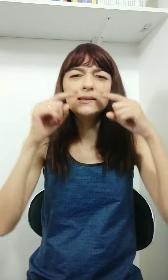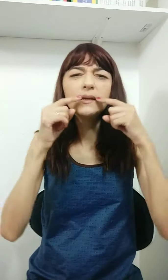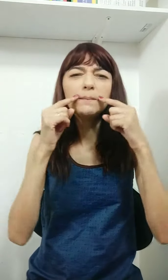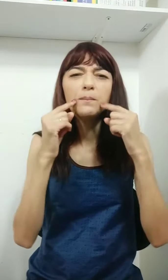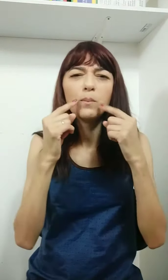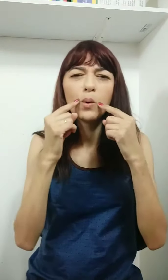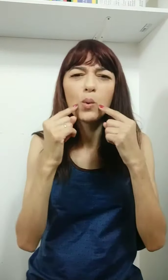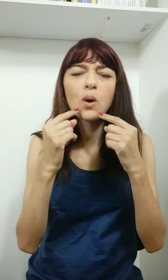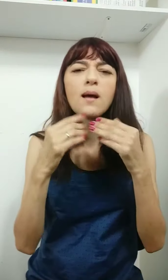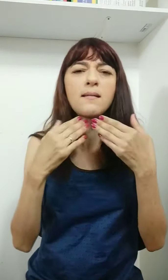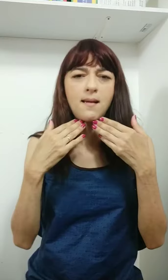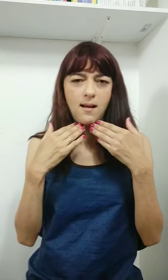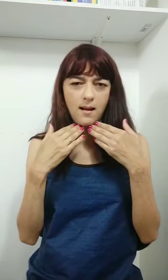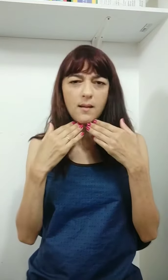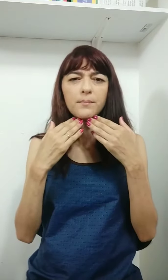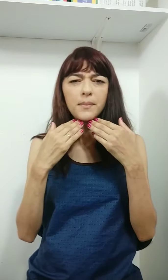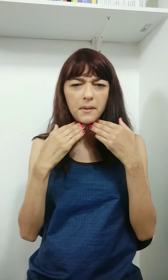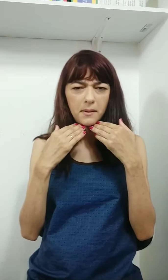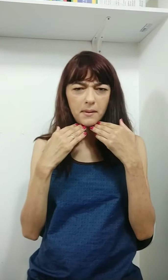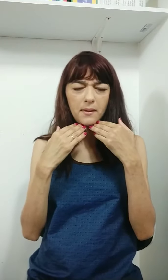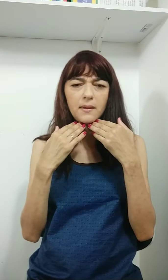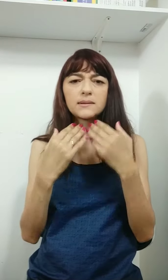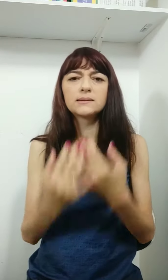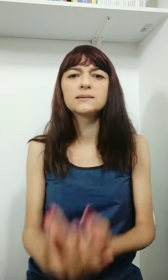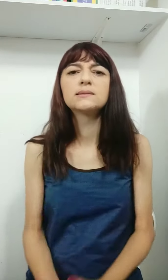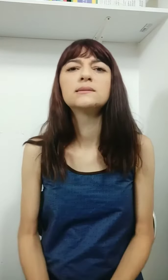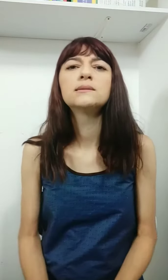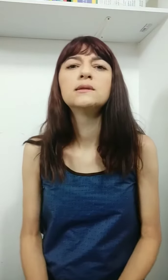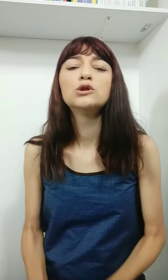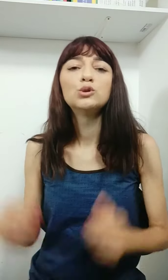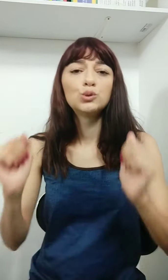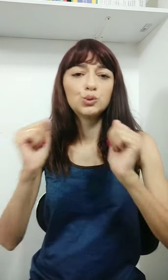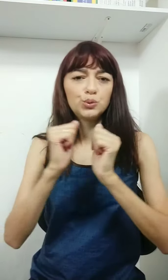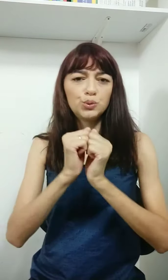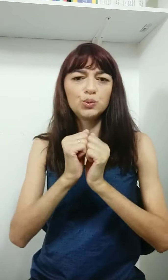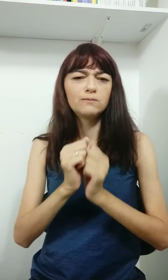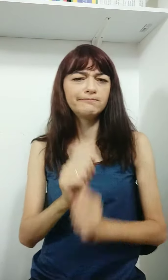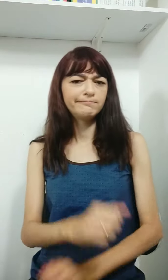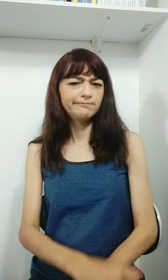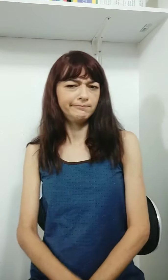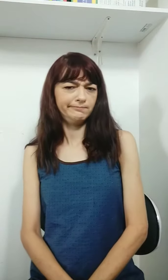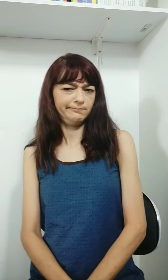tá bom, gente? Na hora de fazer expressões negativas na Libras, tá?